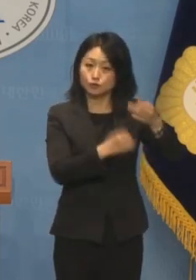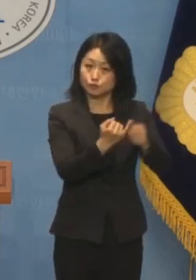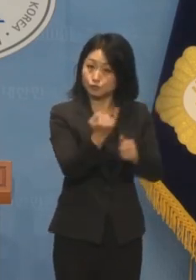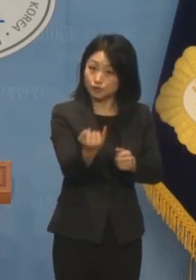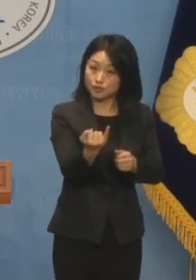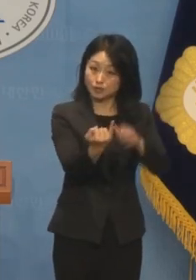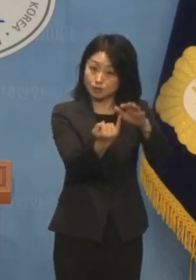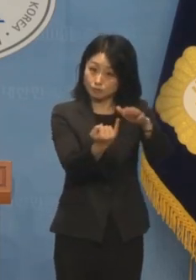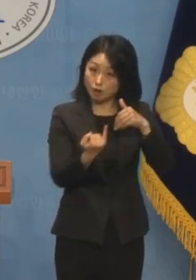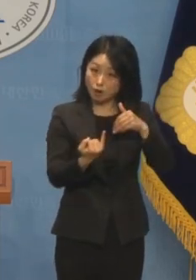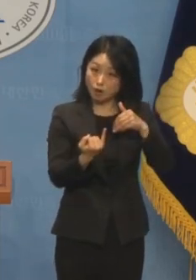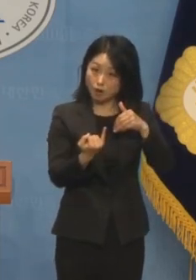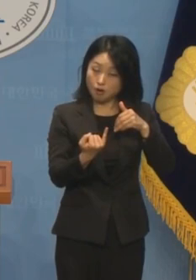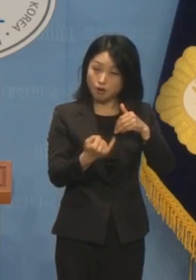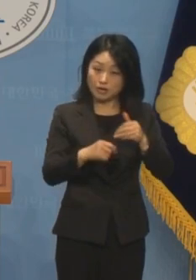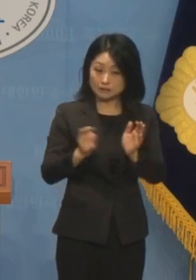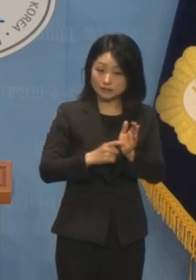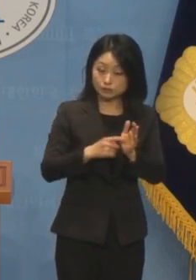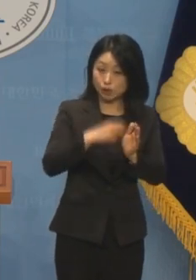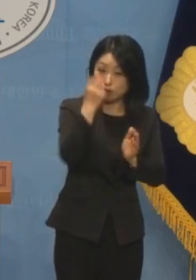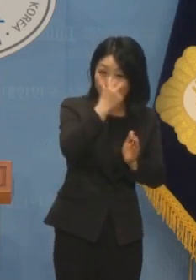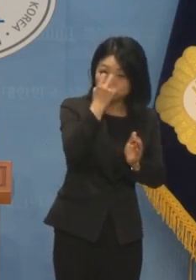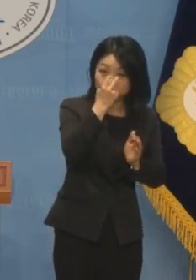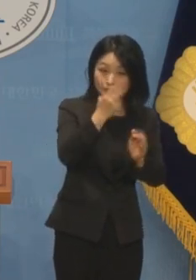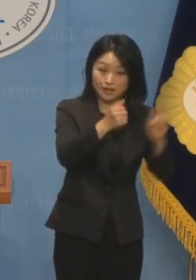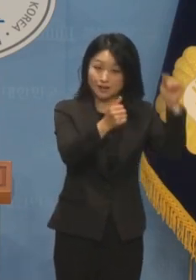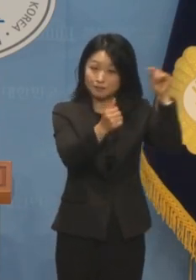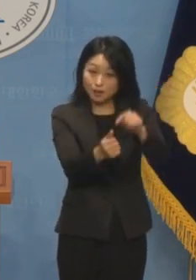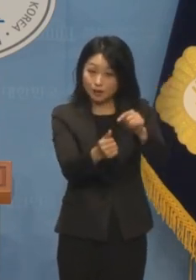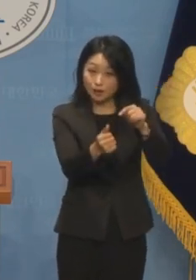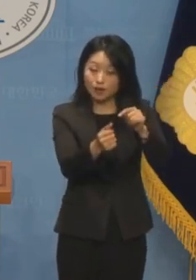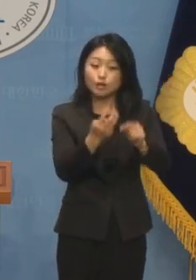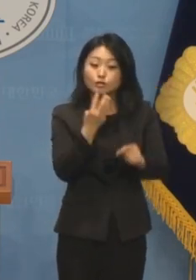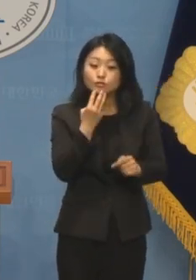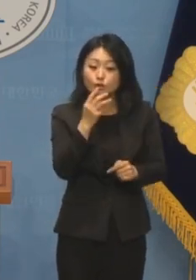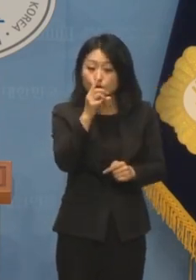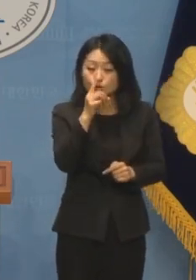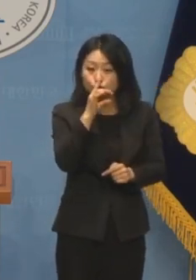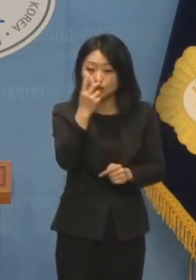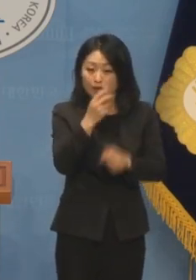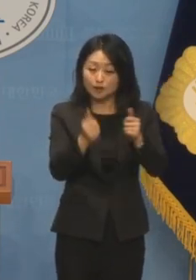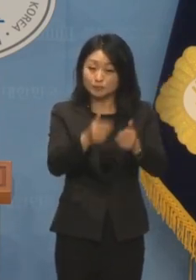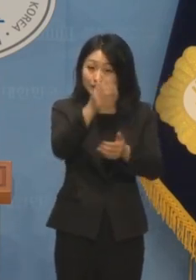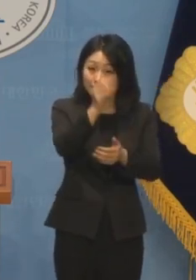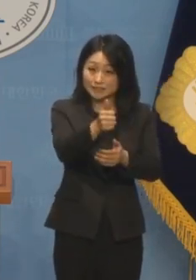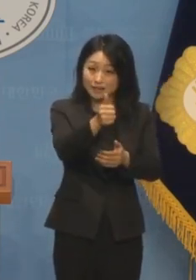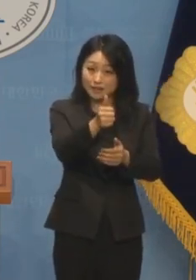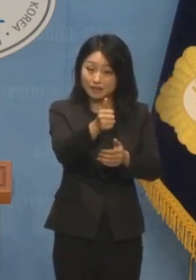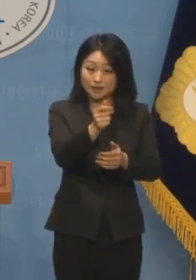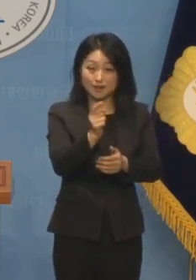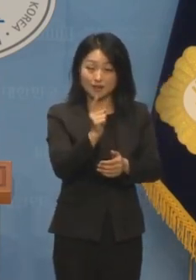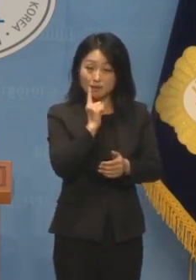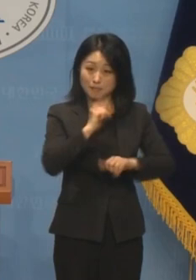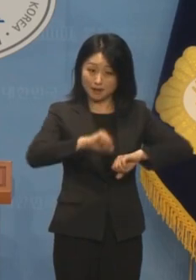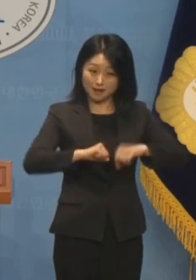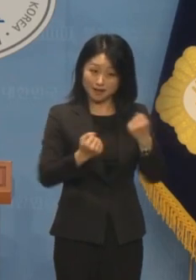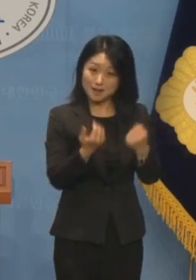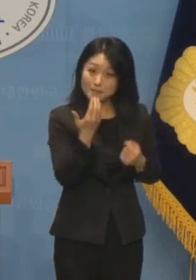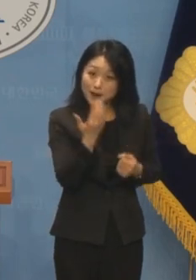소환 조사나 신속 수사 방침이 이창수 서울중앙지검 체제에서도 관철될 것 같으신가요?